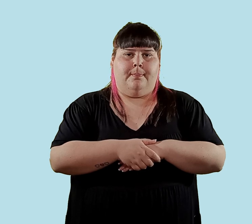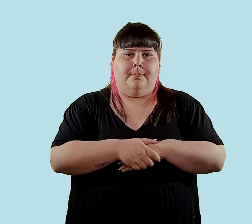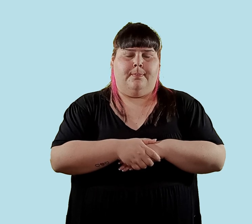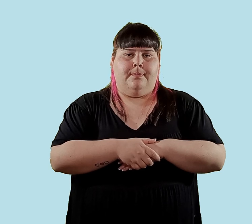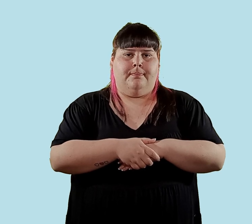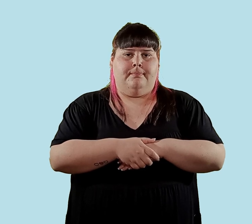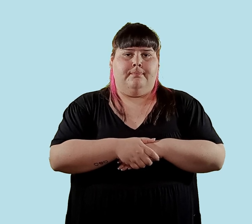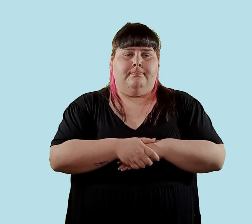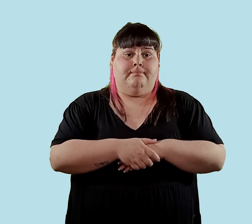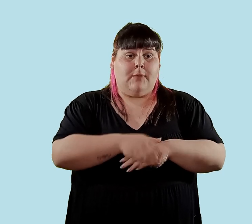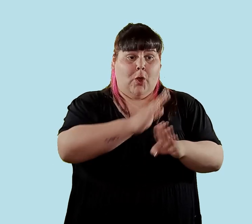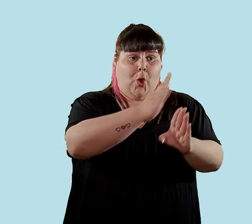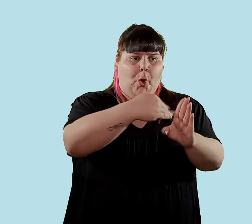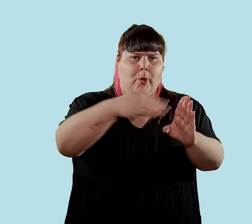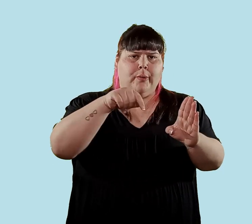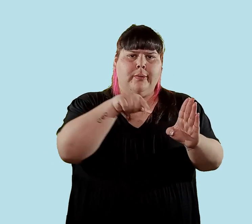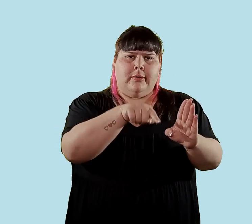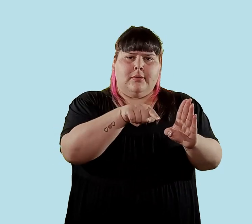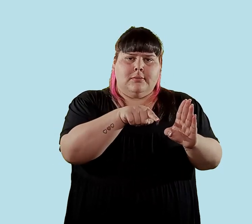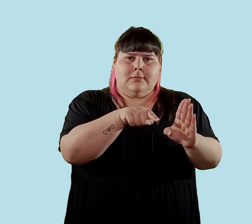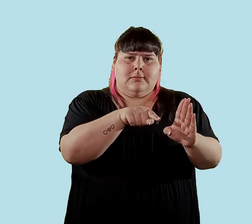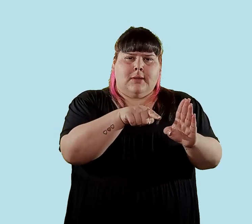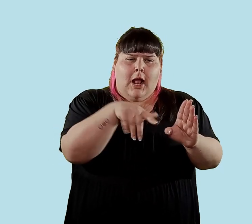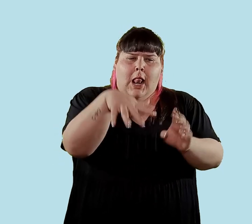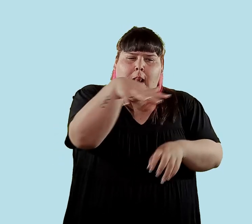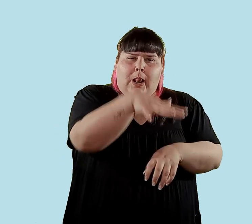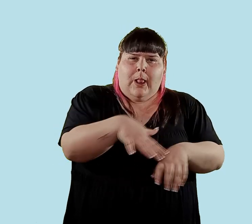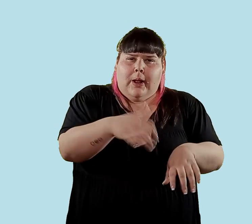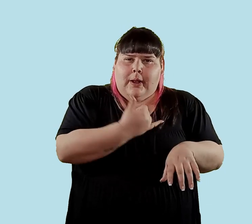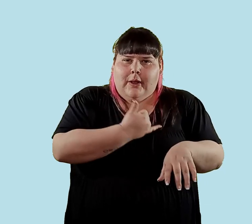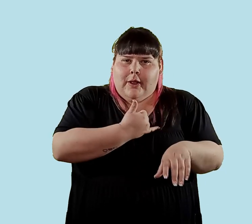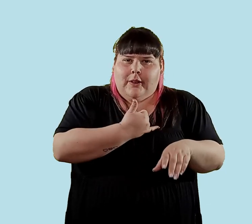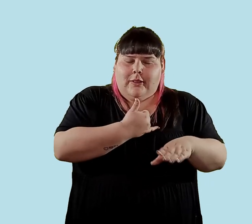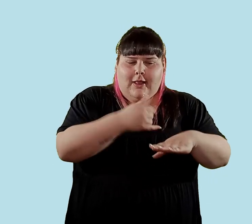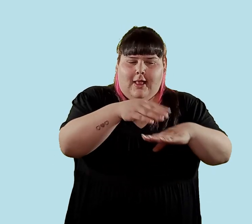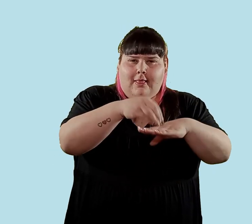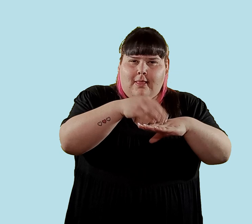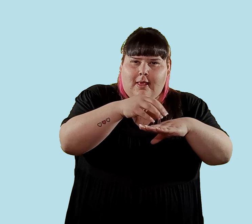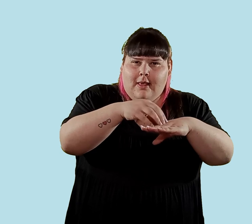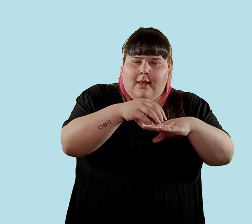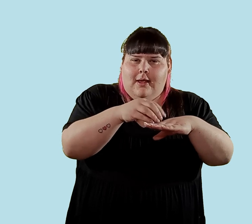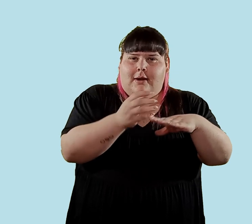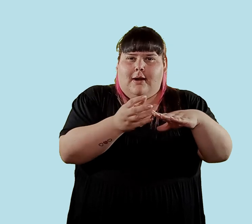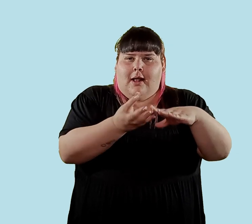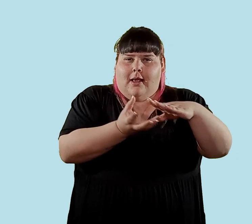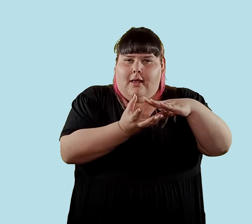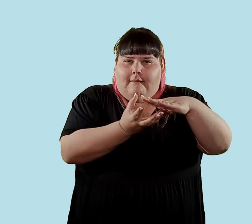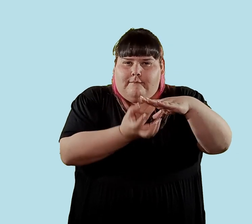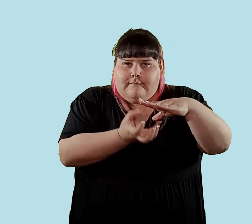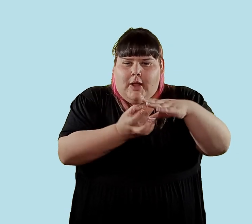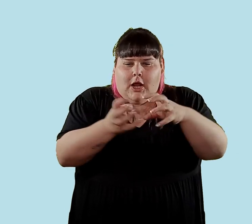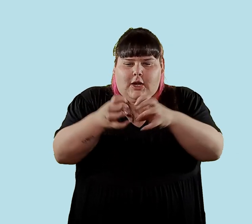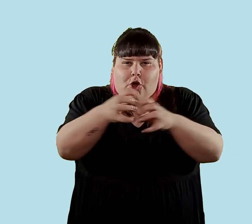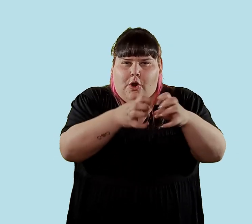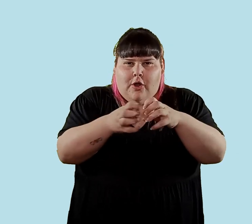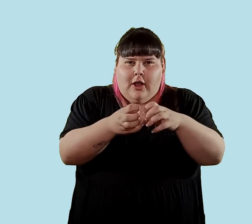Cuando los humedales se encuentran situados sobre sedimentos y rocas permeables, el agua que